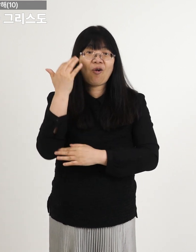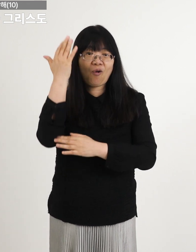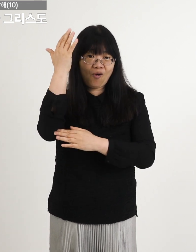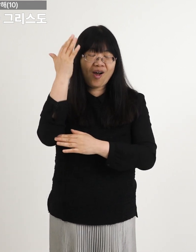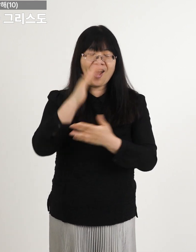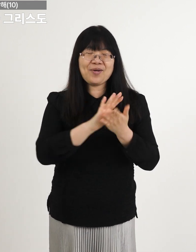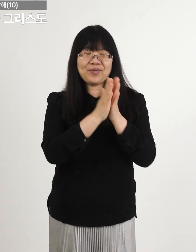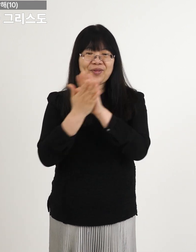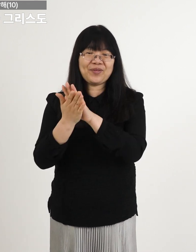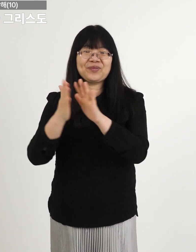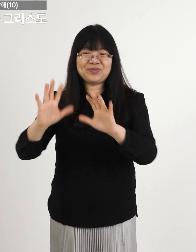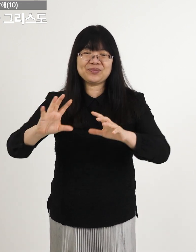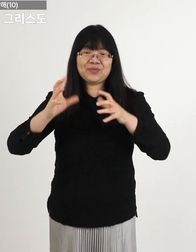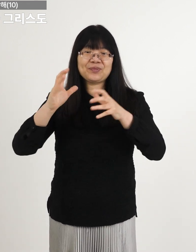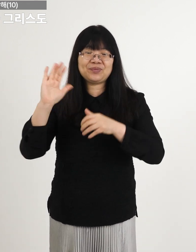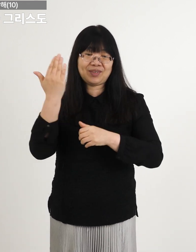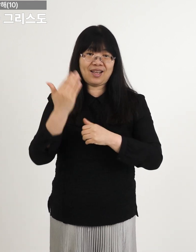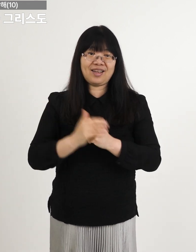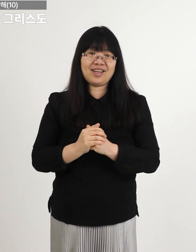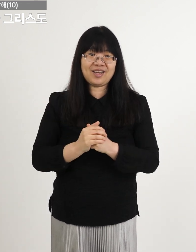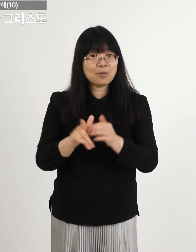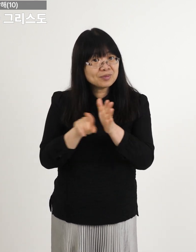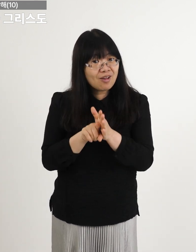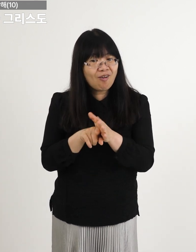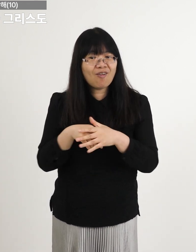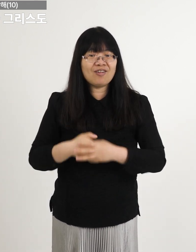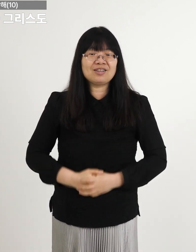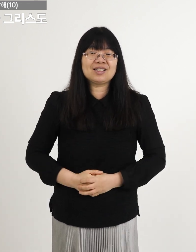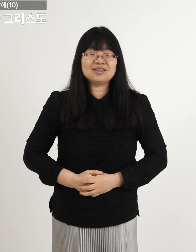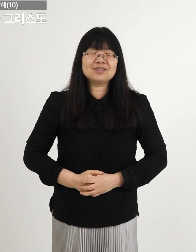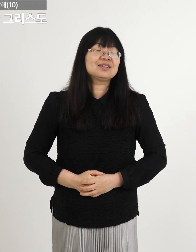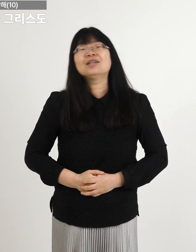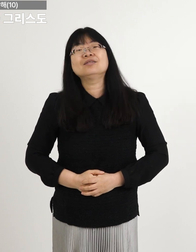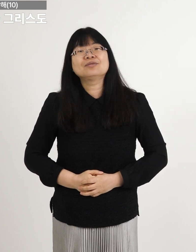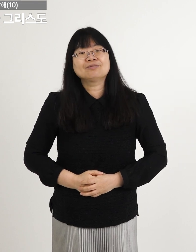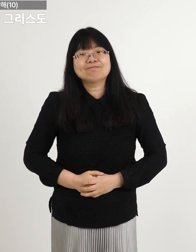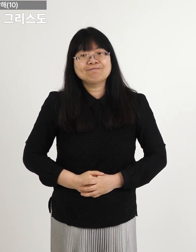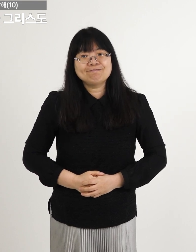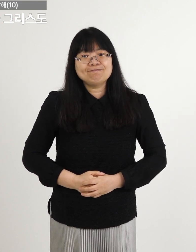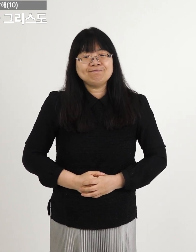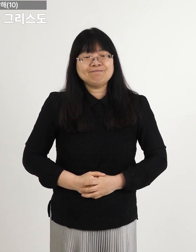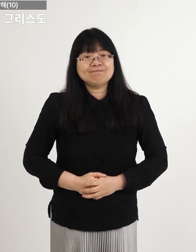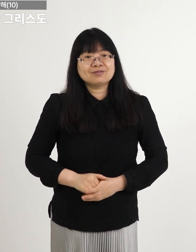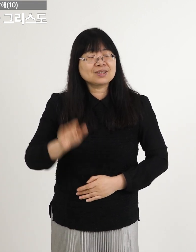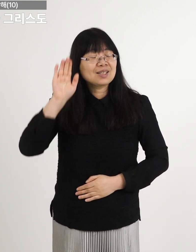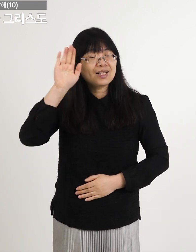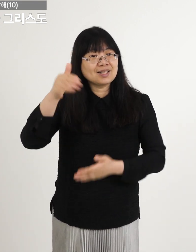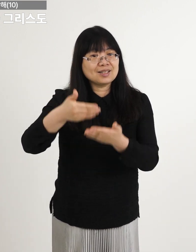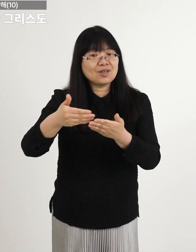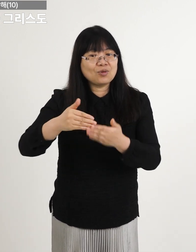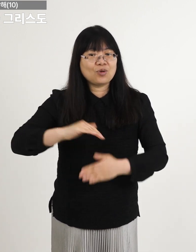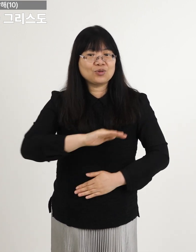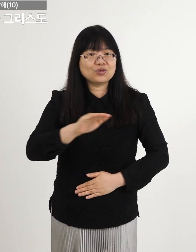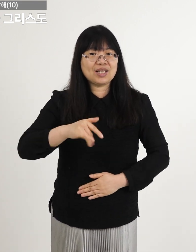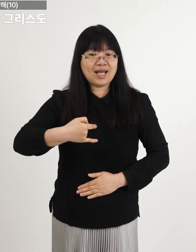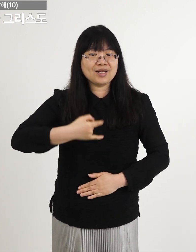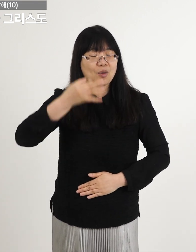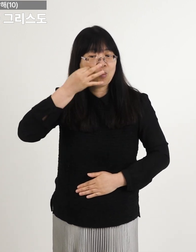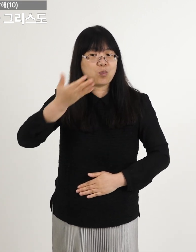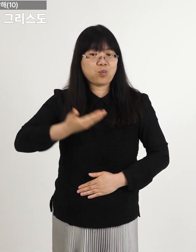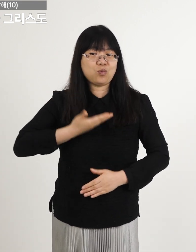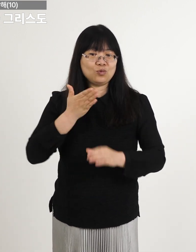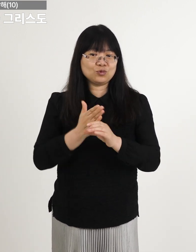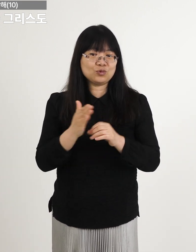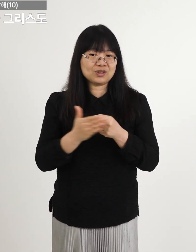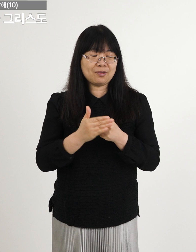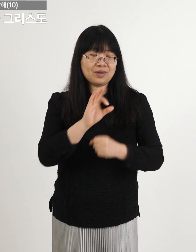영광스러워지는 나라. 믿습니까? 그 미래적 그림을 우리에게 보여주시는 거죠.